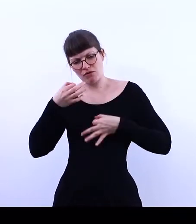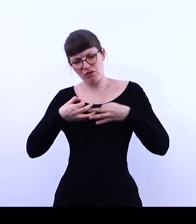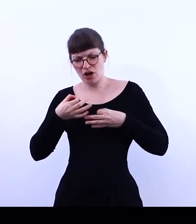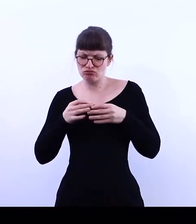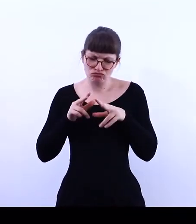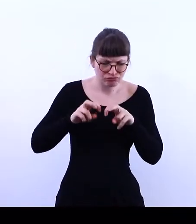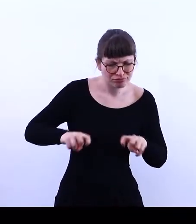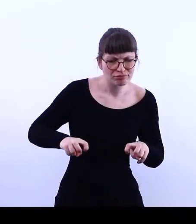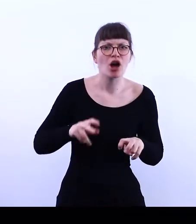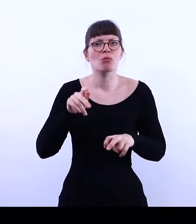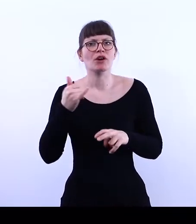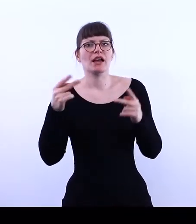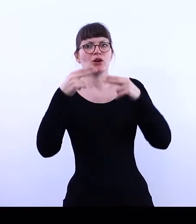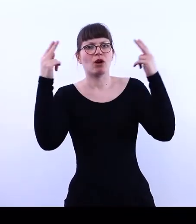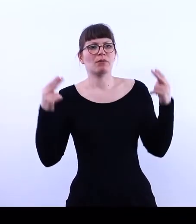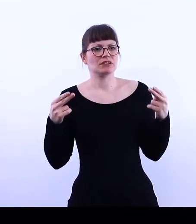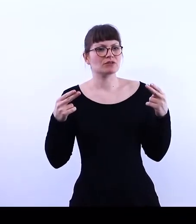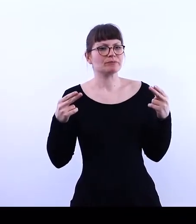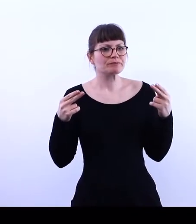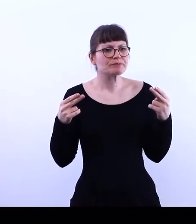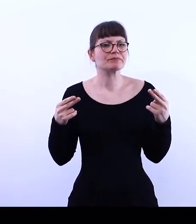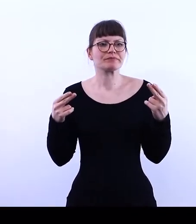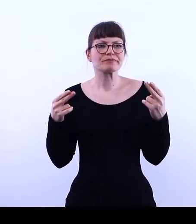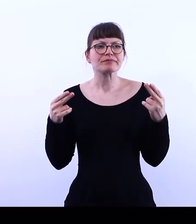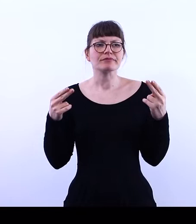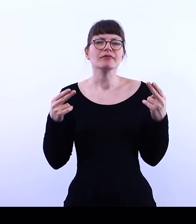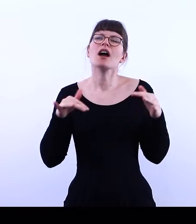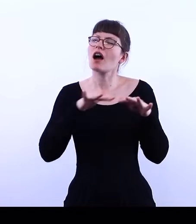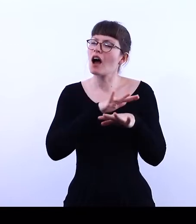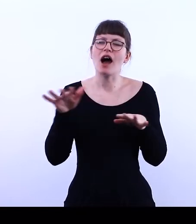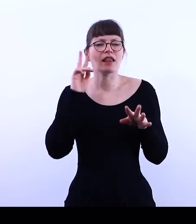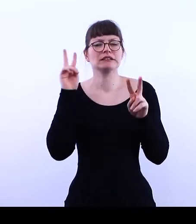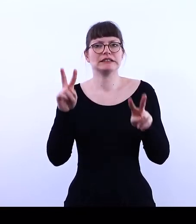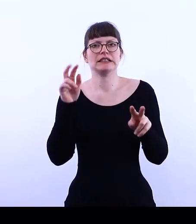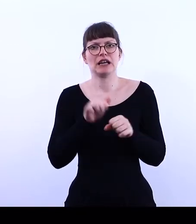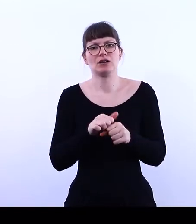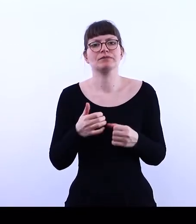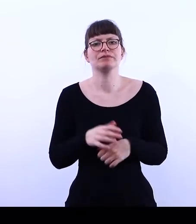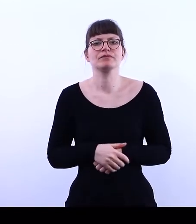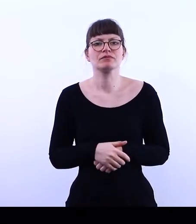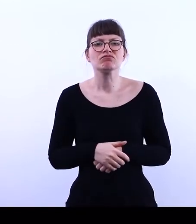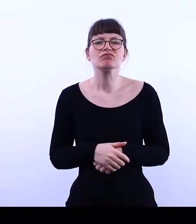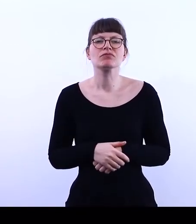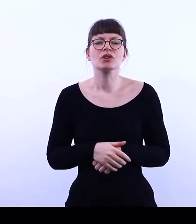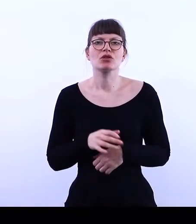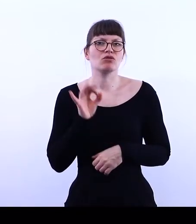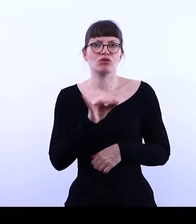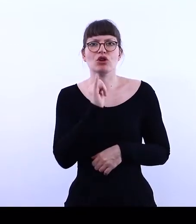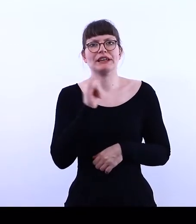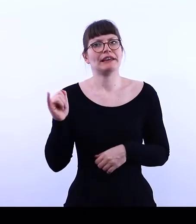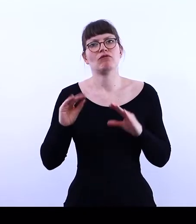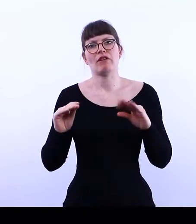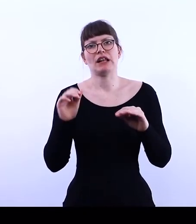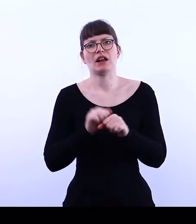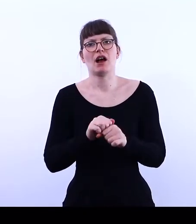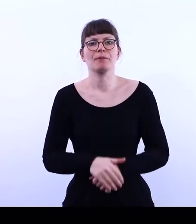auf unserer Projektwebseite remix.medialepade.org sind die auch alle einsehbar und für jeden auch zu verwenden.